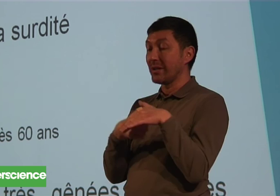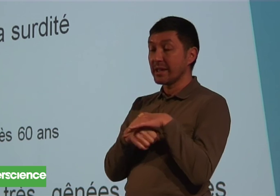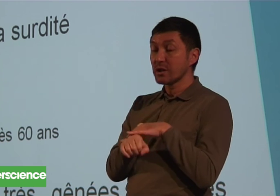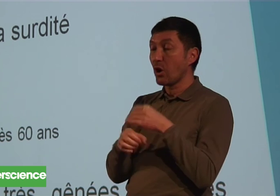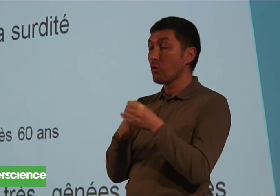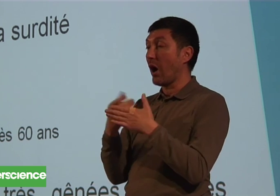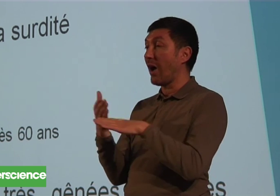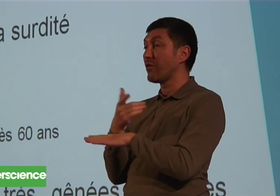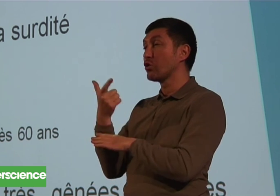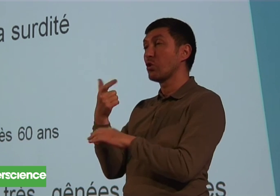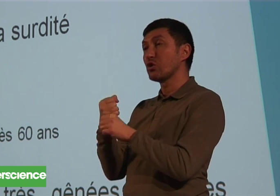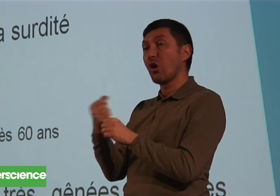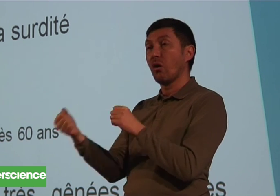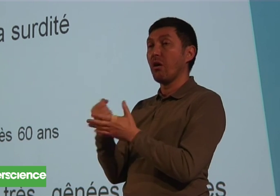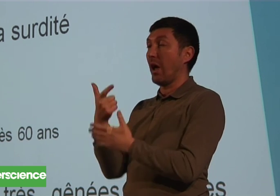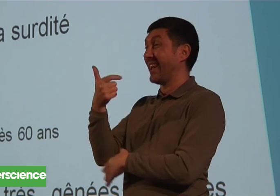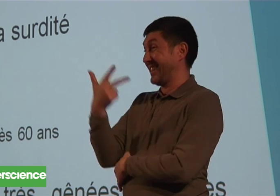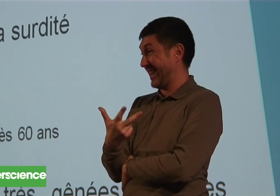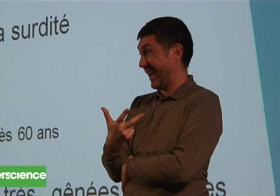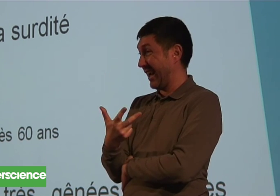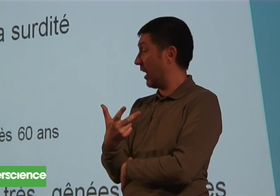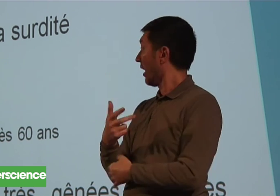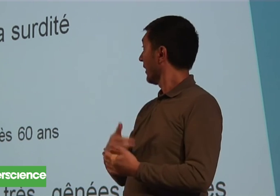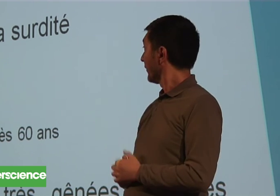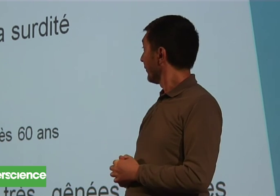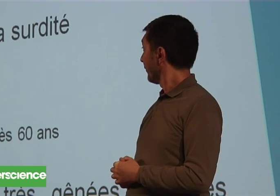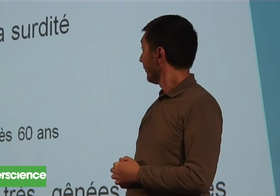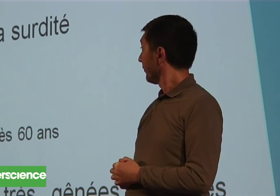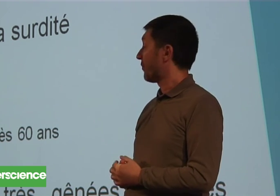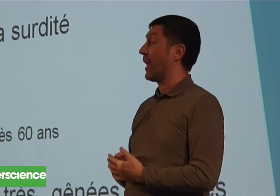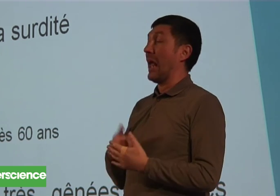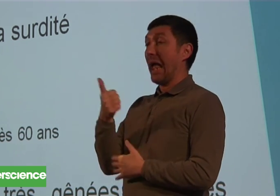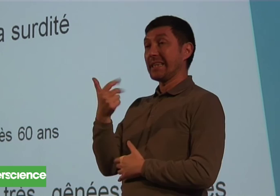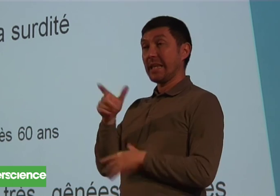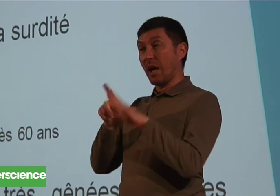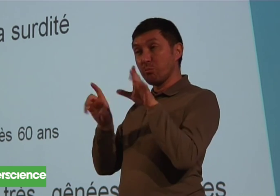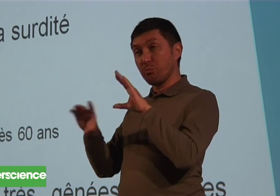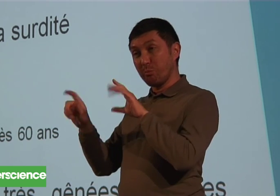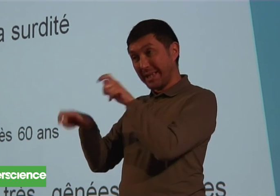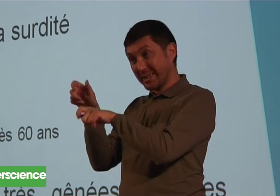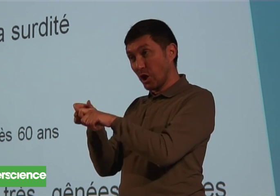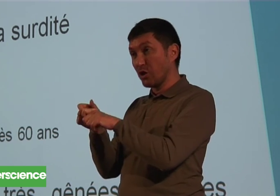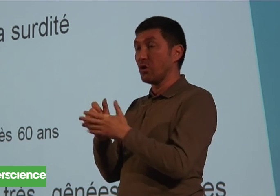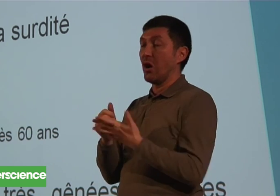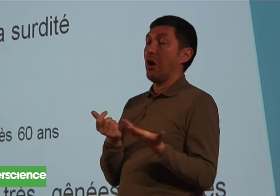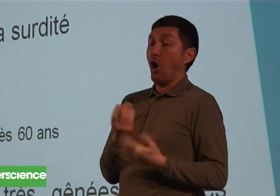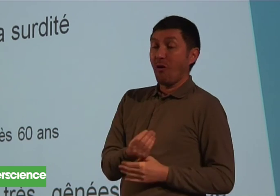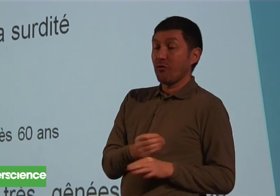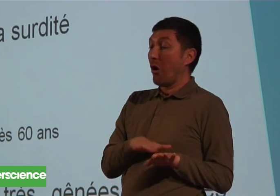ans, un tiers entre l'enfance et le début de l'âge adulte, un tiers après 27 ans, et